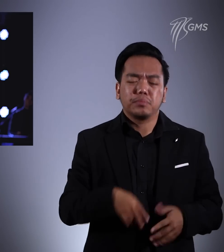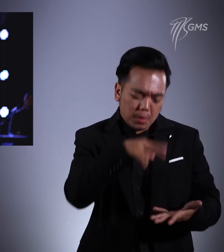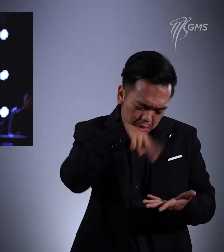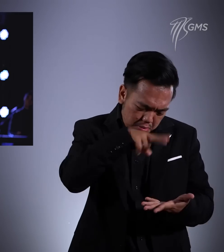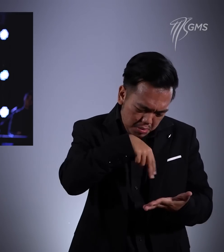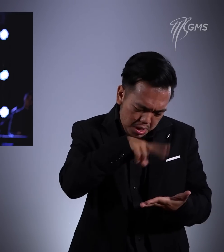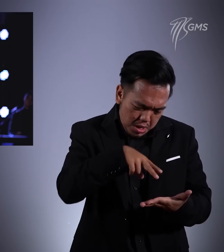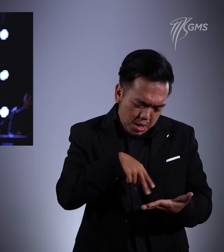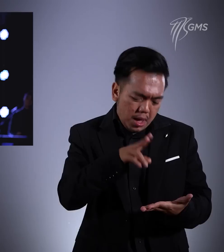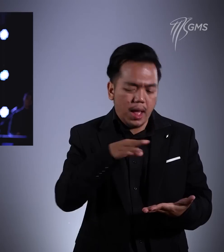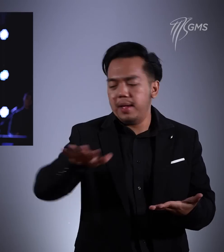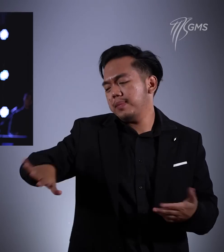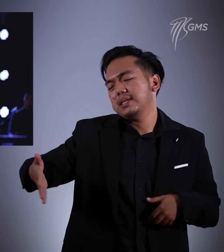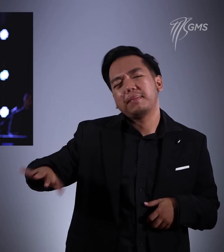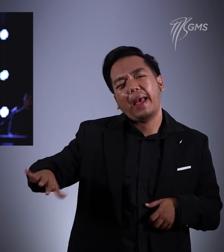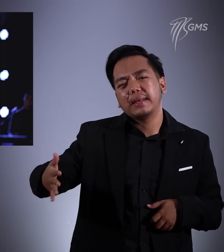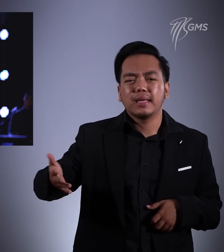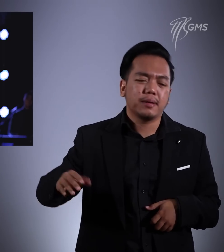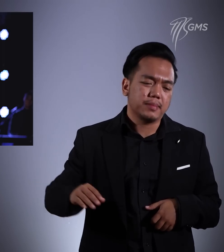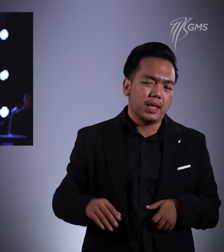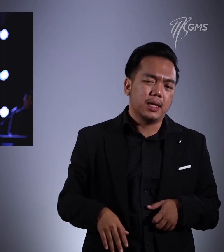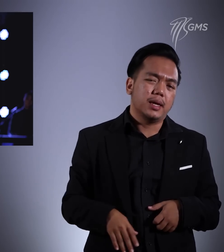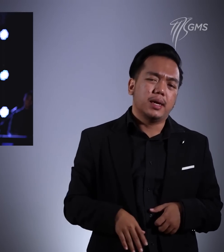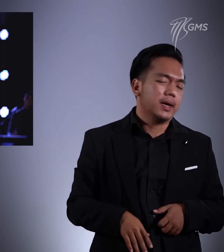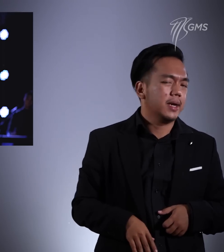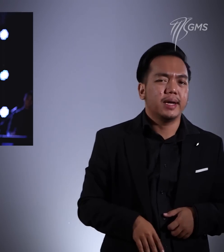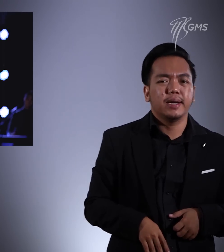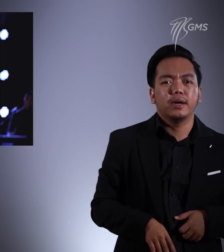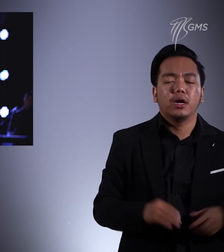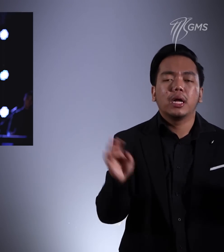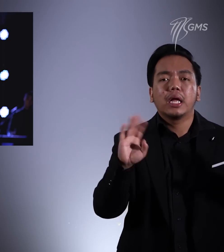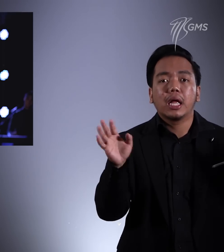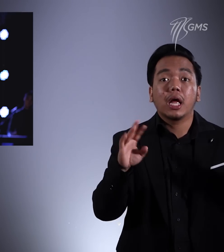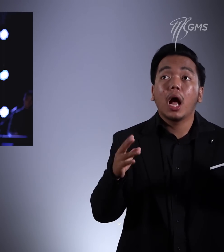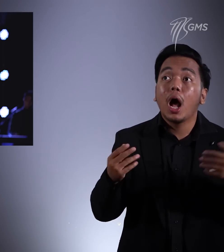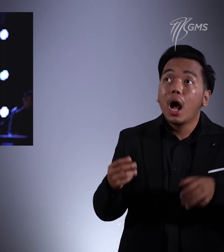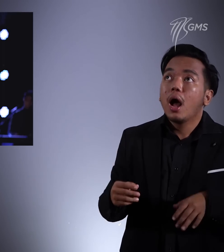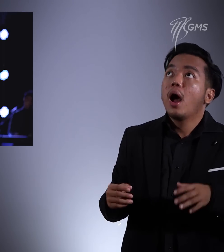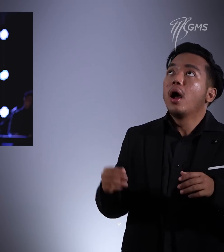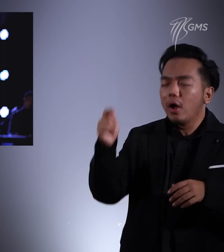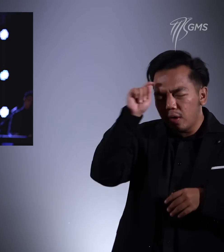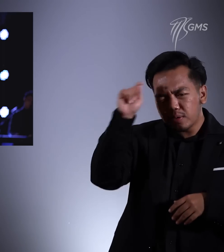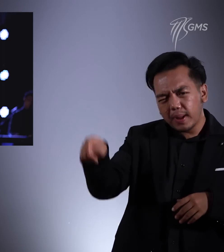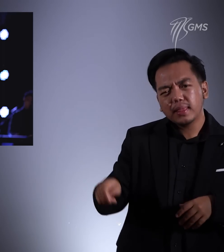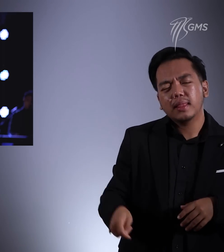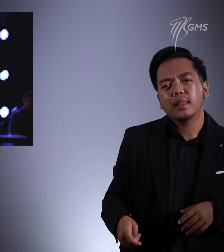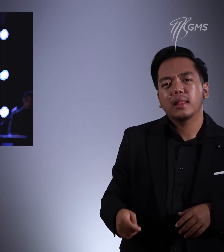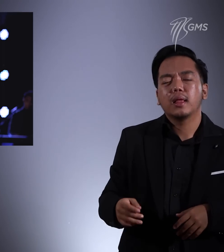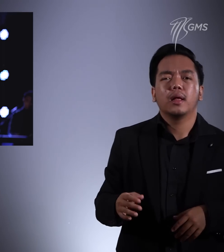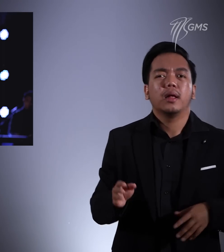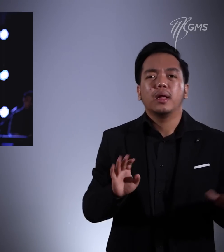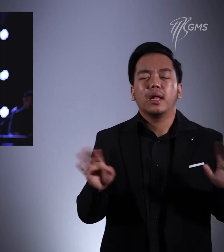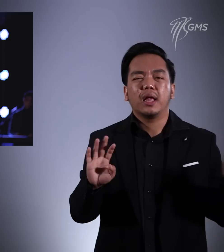ada reference, tidak ada suatu hormat, ku kagum hormat akan Engkau, ku